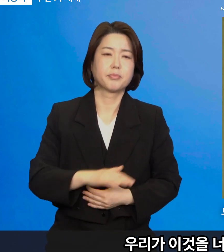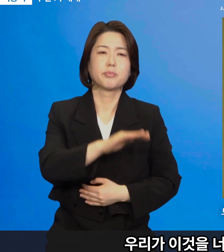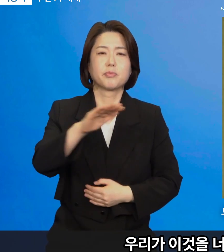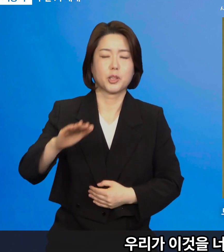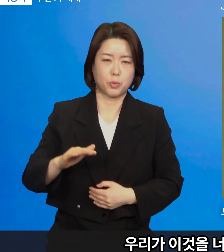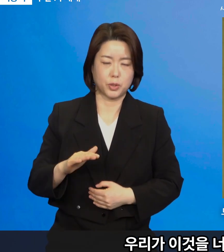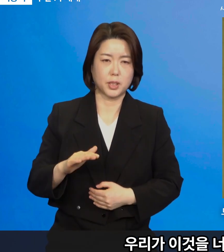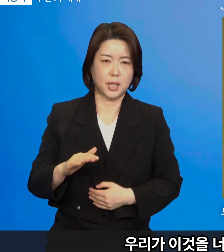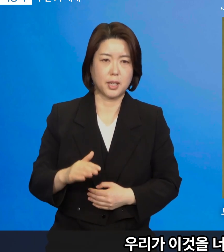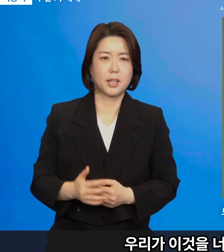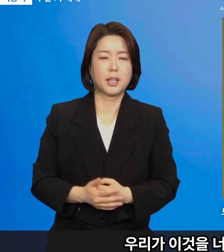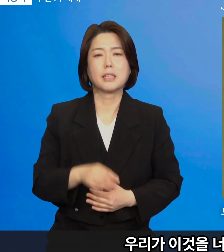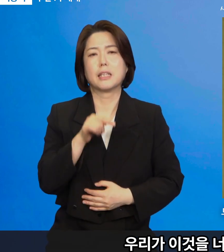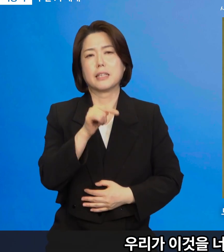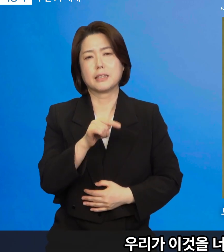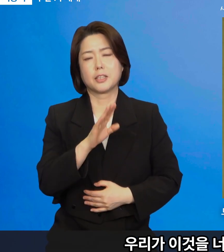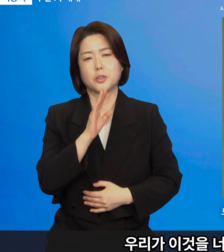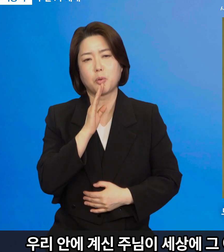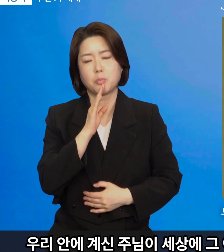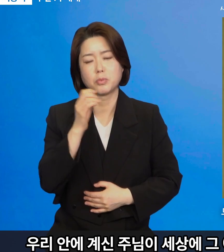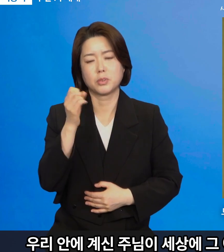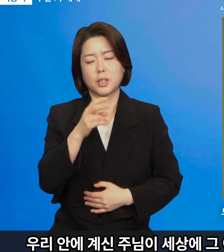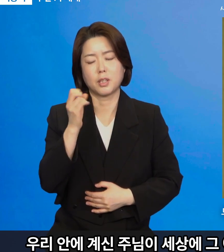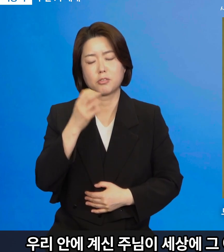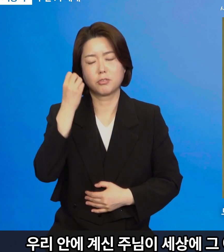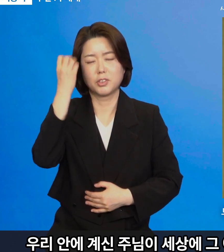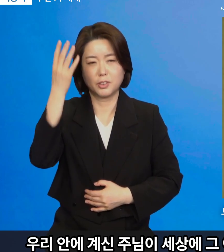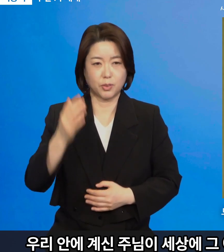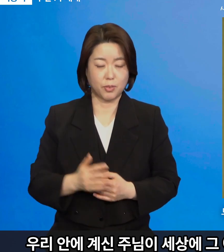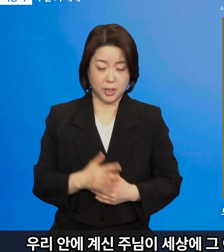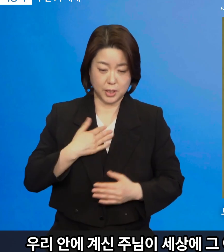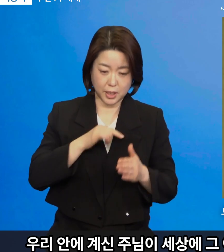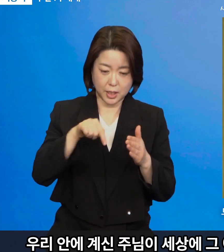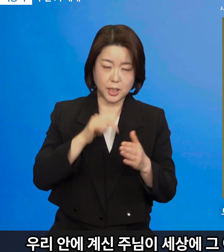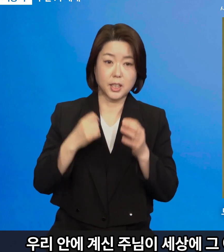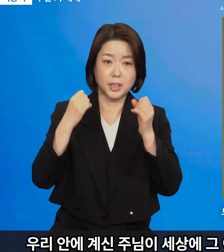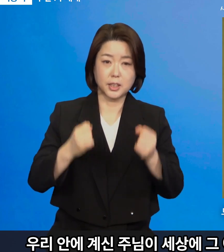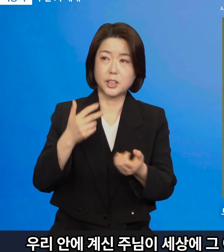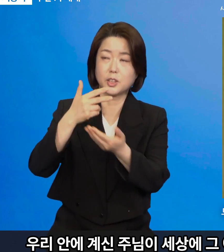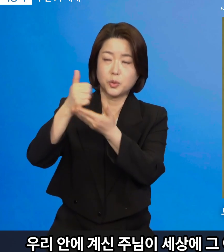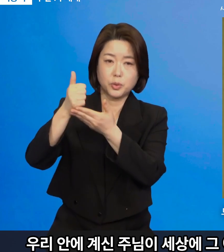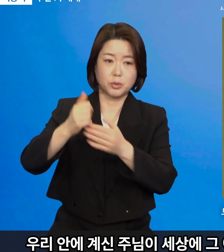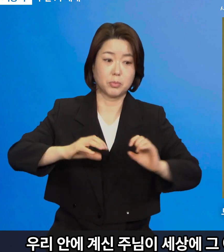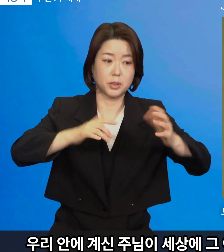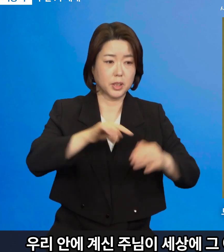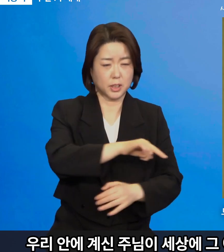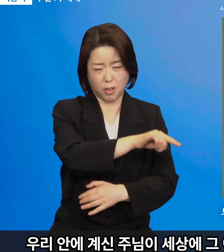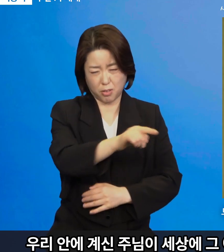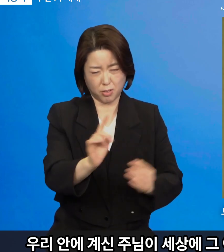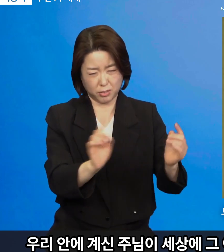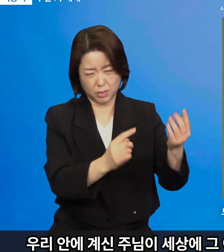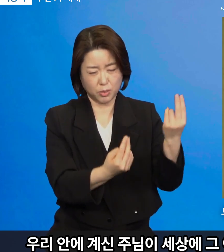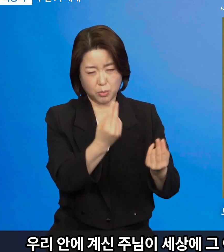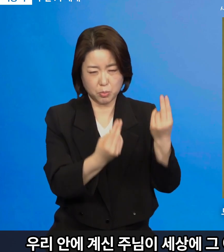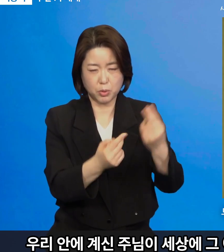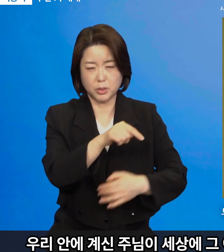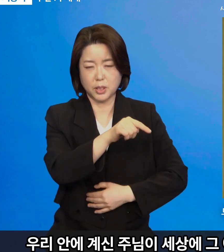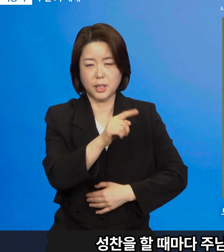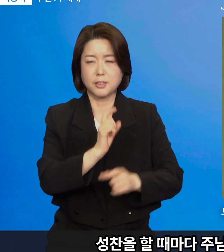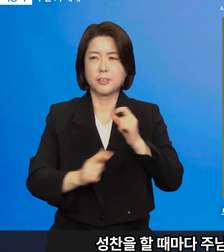우리가 이것을 너무나 자주 잊어요. 우리 안에 계신 주님이 세상의 그 어떤 것보다 크다는 것을